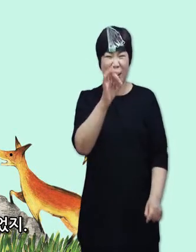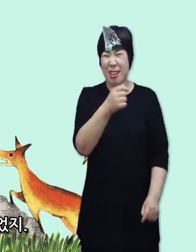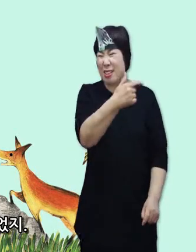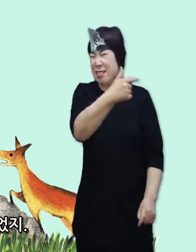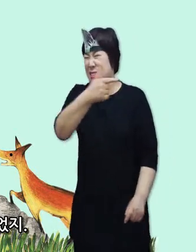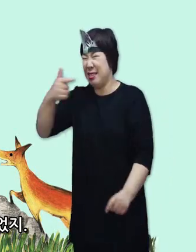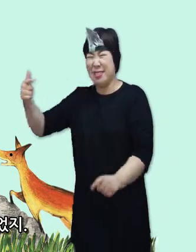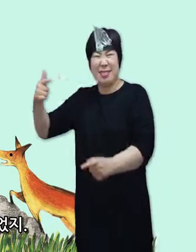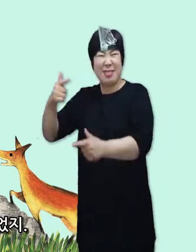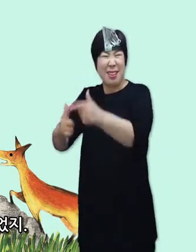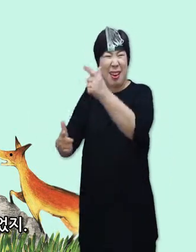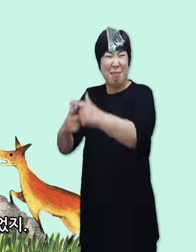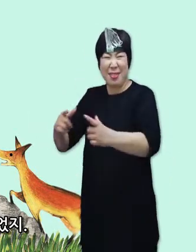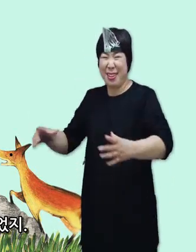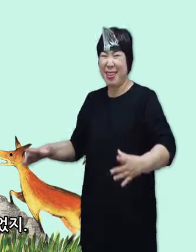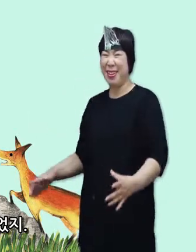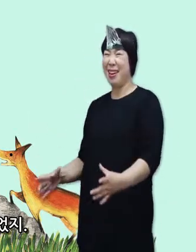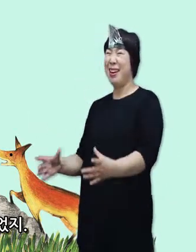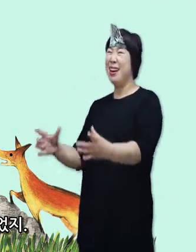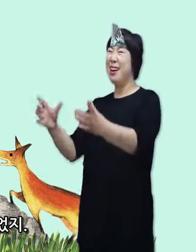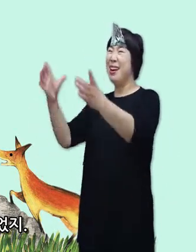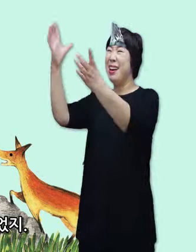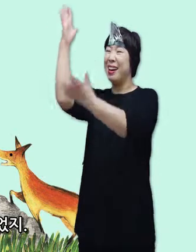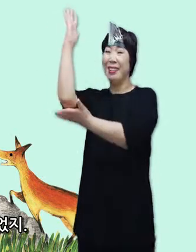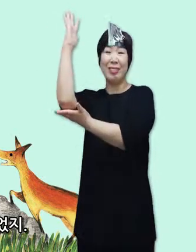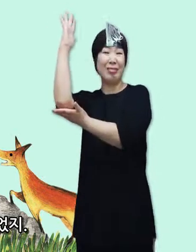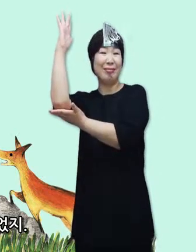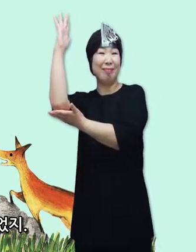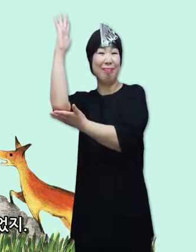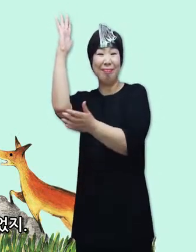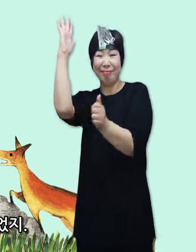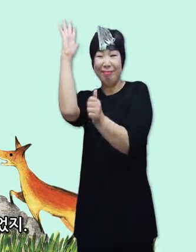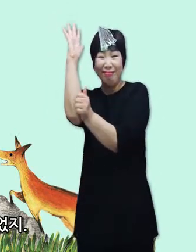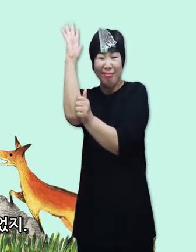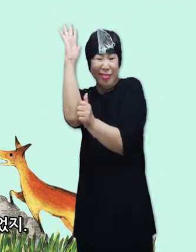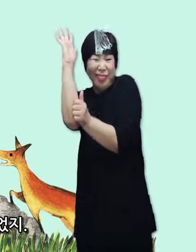멧돼지가 커다란 나무에 기대어 서서